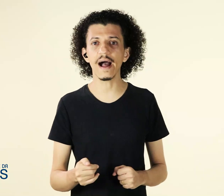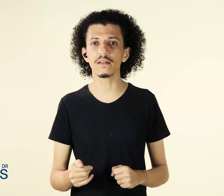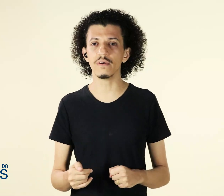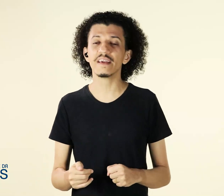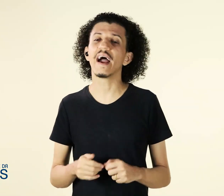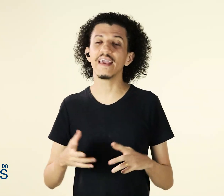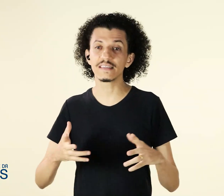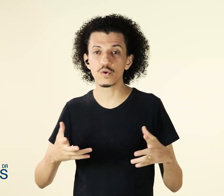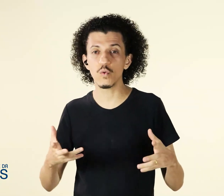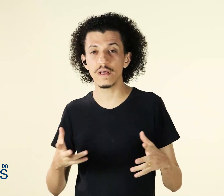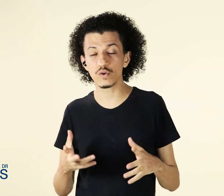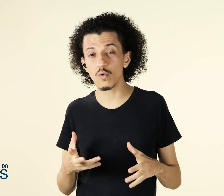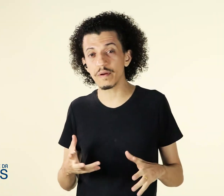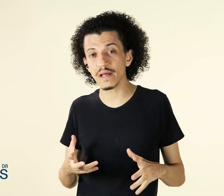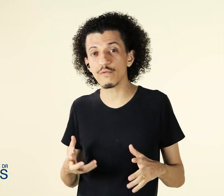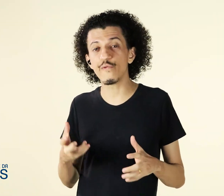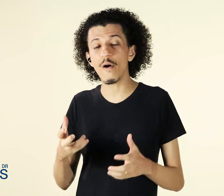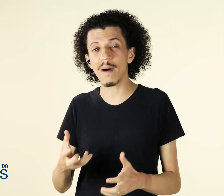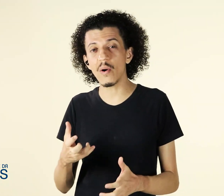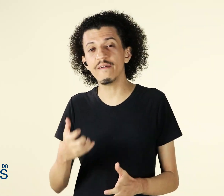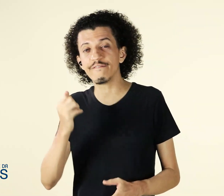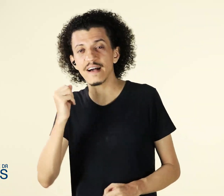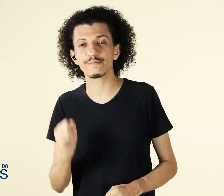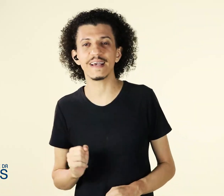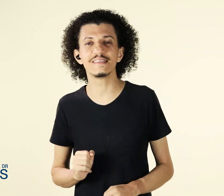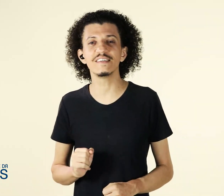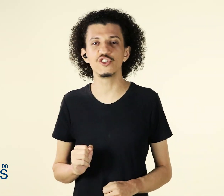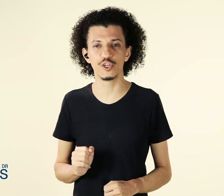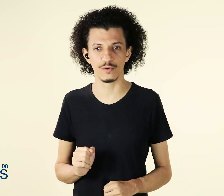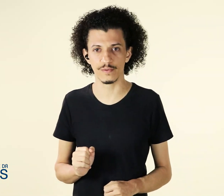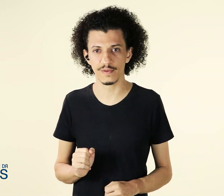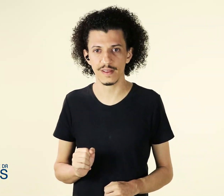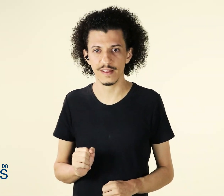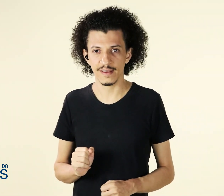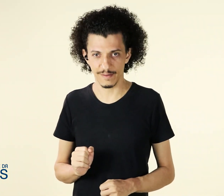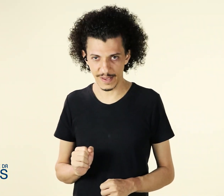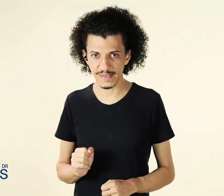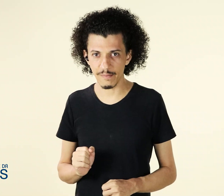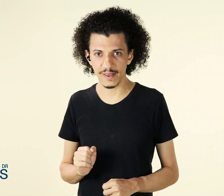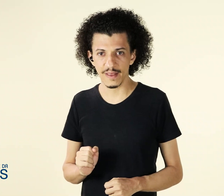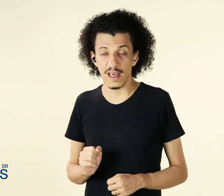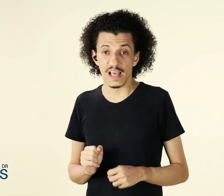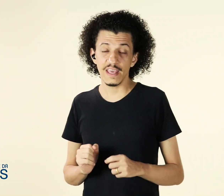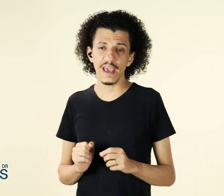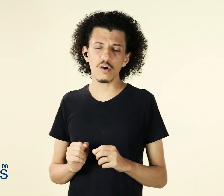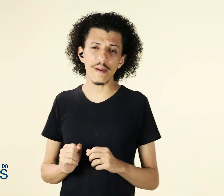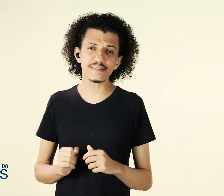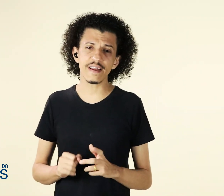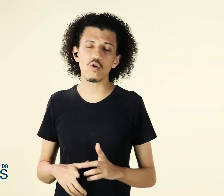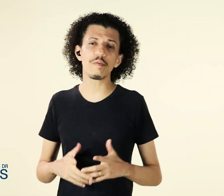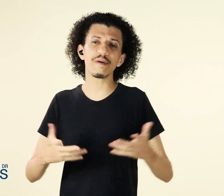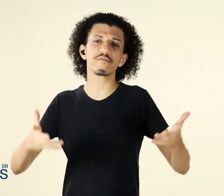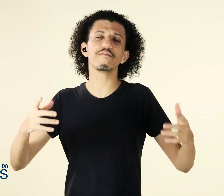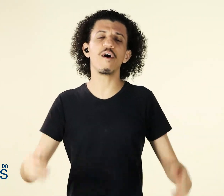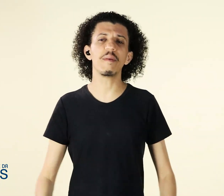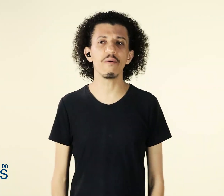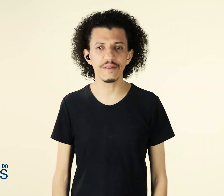encarregado, que aí esse cumprimento formal ele faz mais sentido. Percebe? E aí, como é que seria o cumprimento informal,